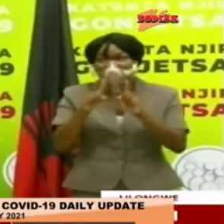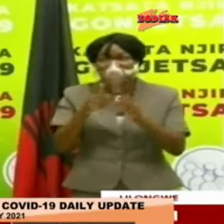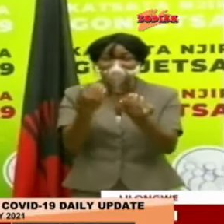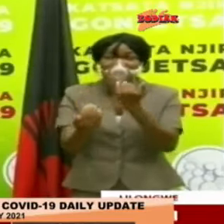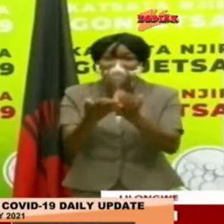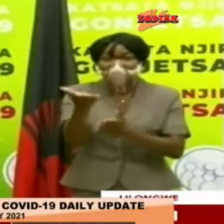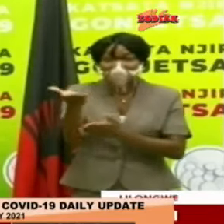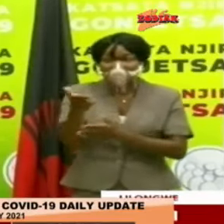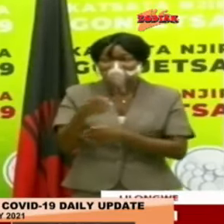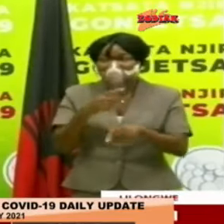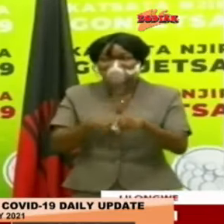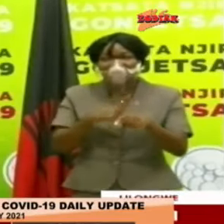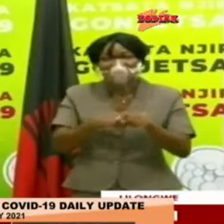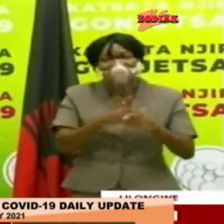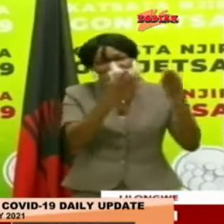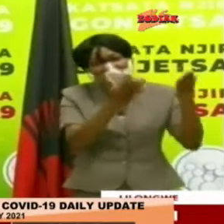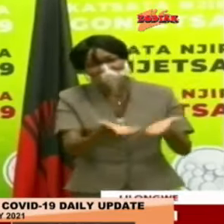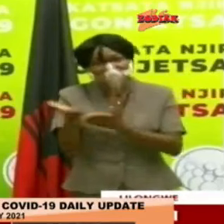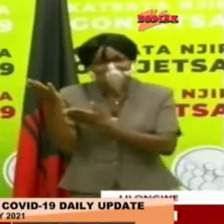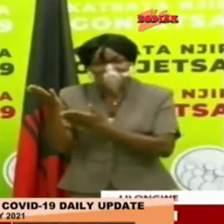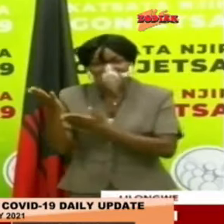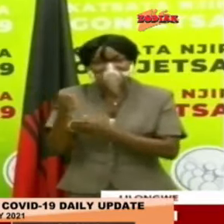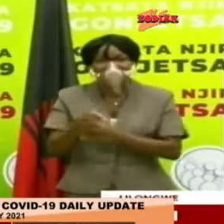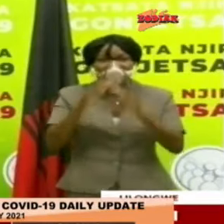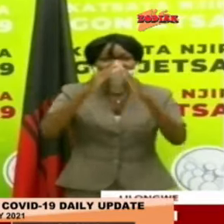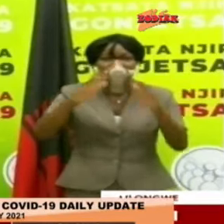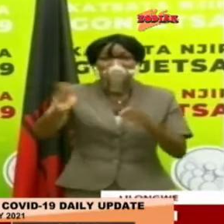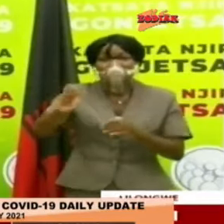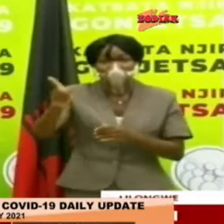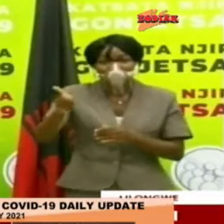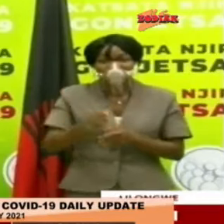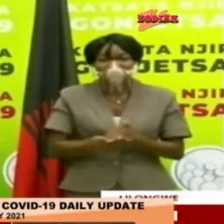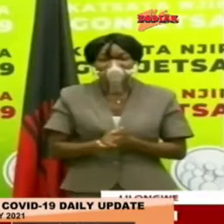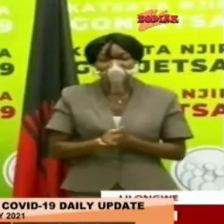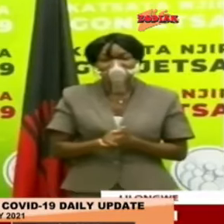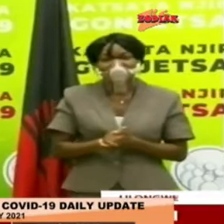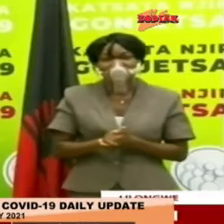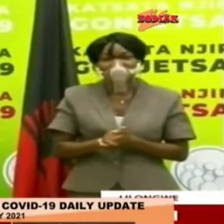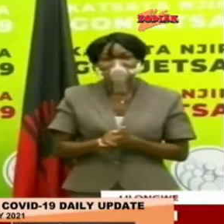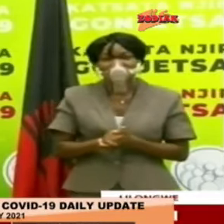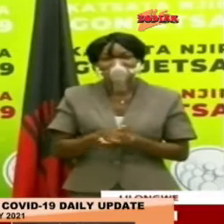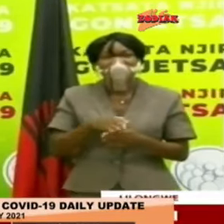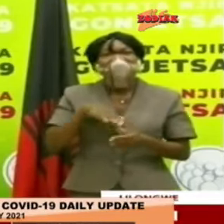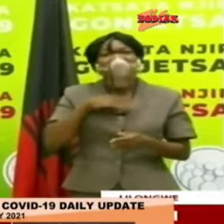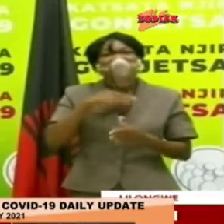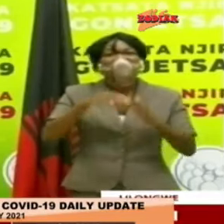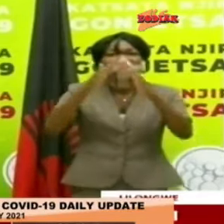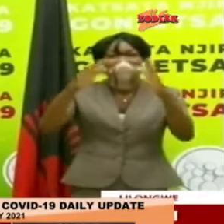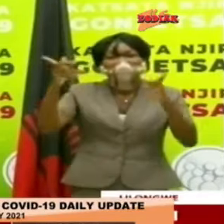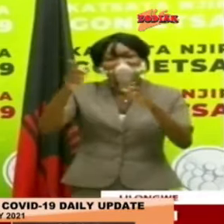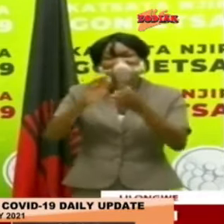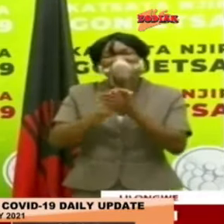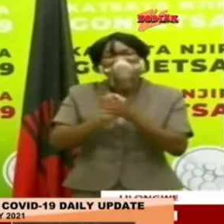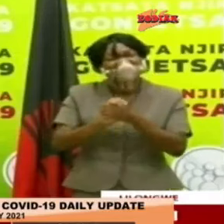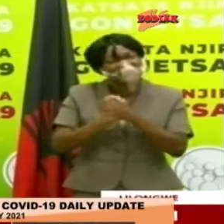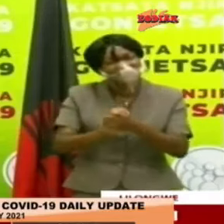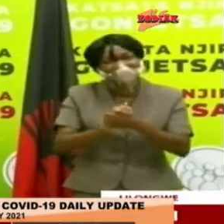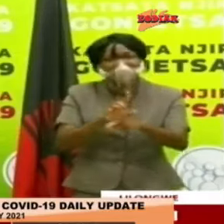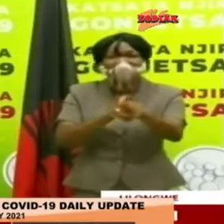amenewa kuti mukabwelera chonde ku sukuluko chikhumbokhumbo chathu kuti chonde mukatsatire malamulo